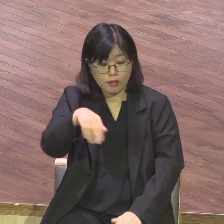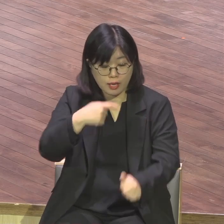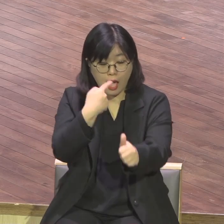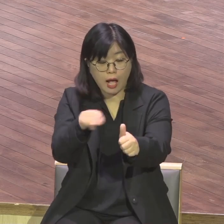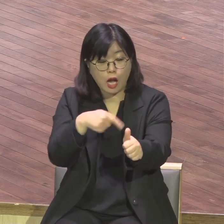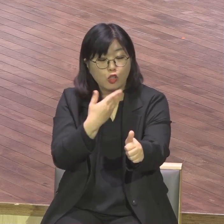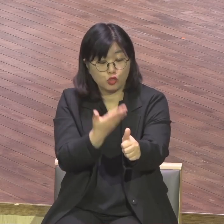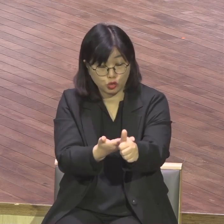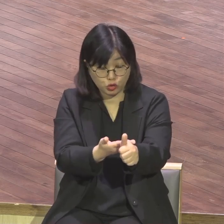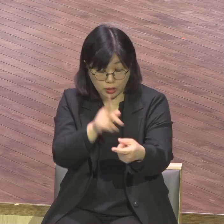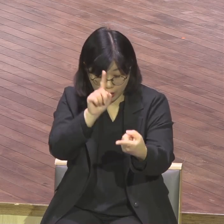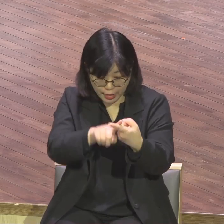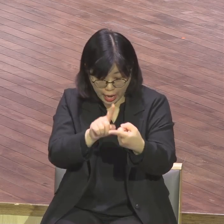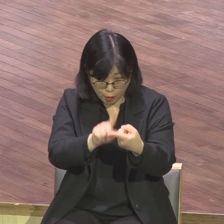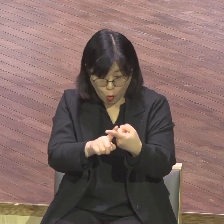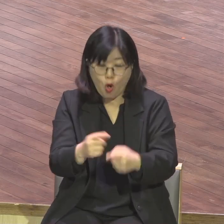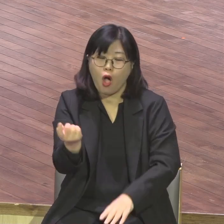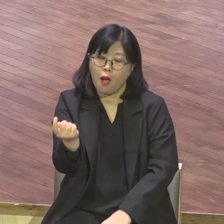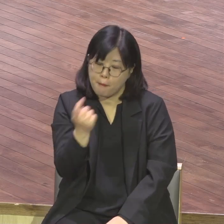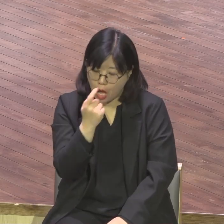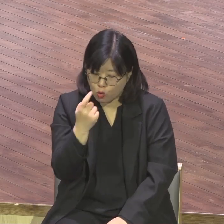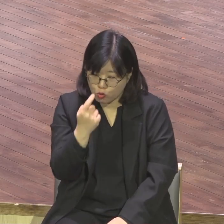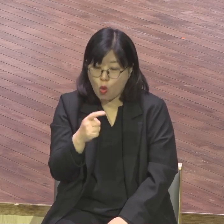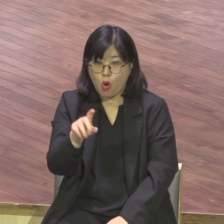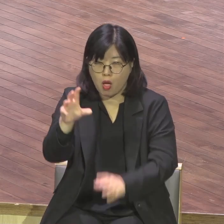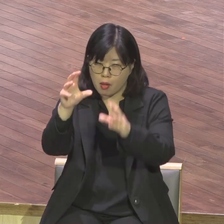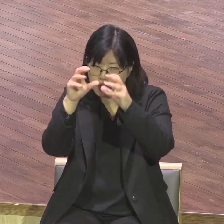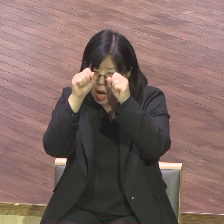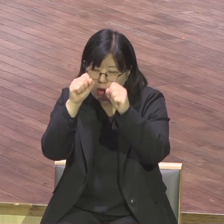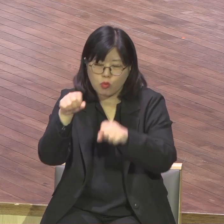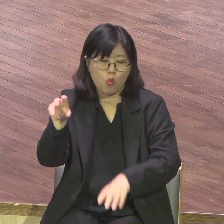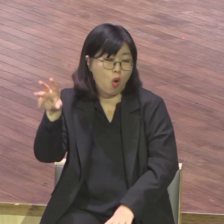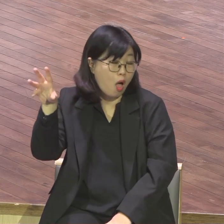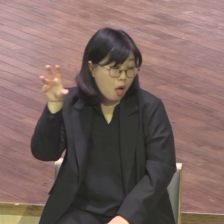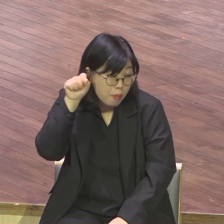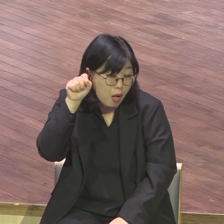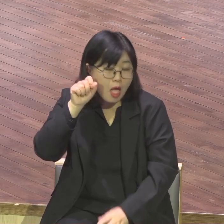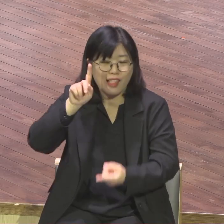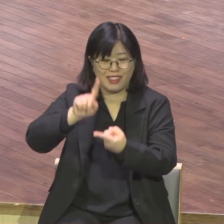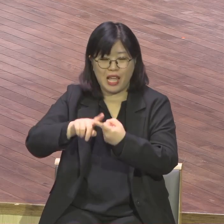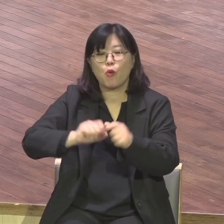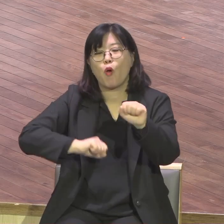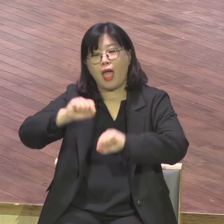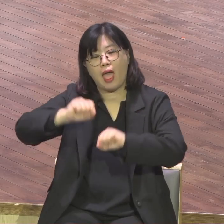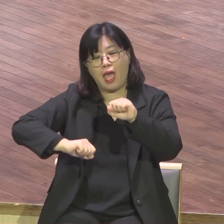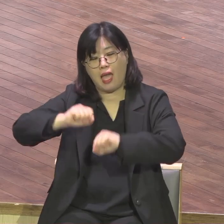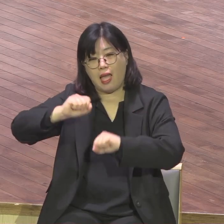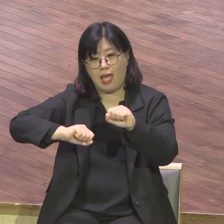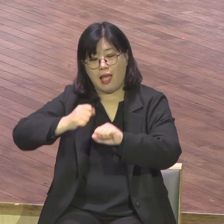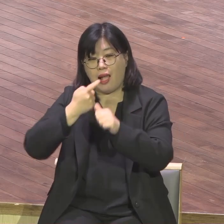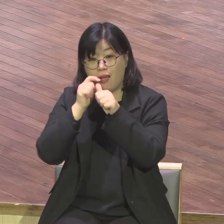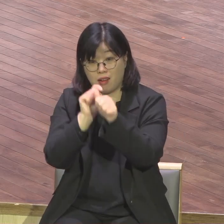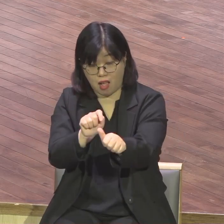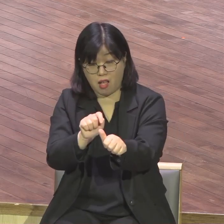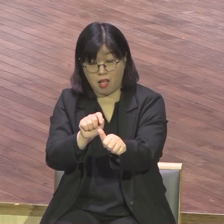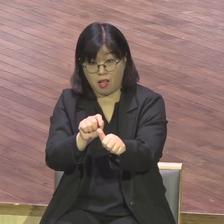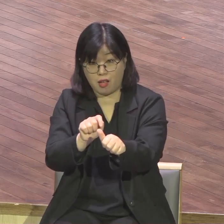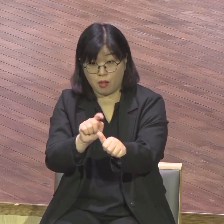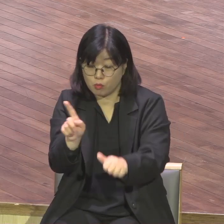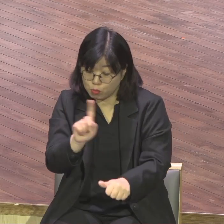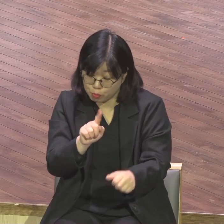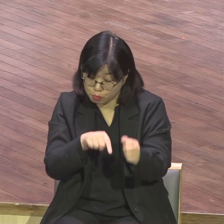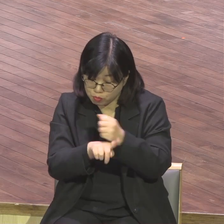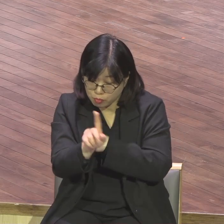강조한 것이 아니었다는 것입니다. 이미 사도 바울이 자신이 그런 삶을 살면서 본을 보인 것처럼